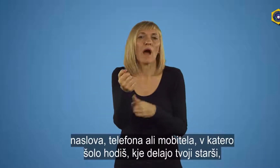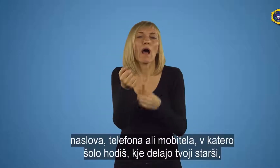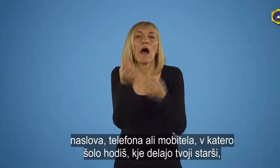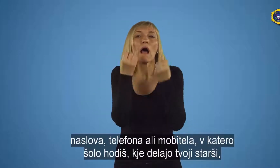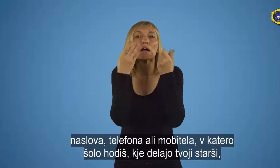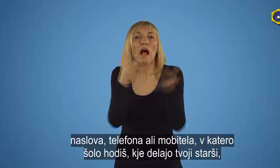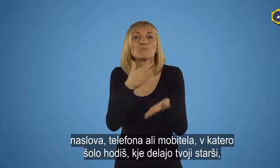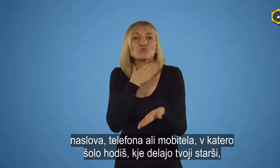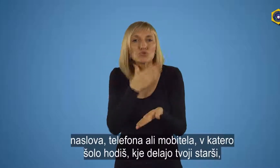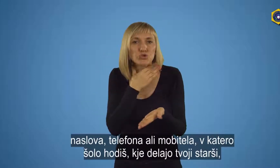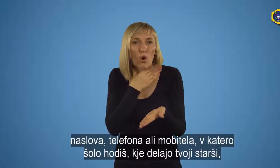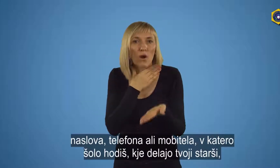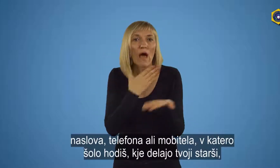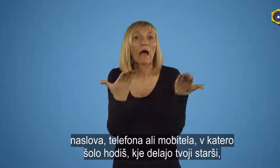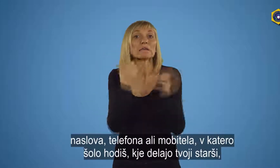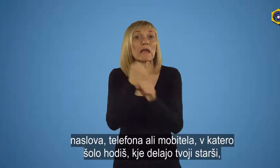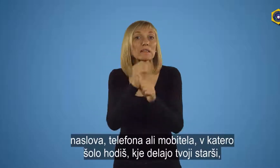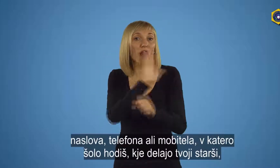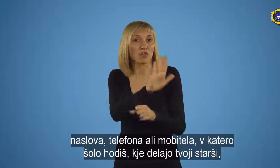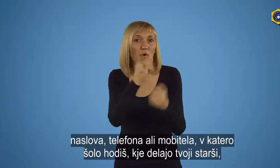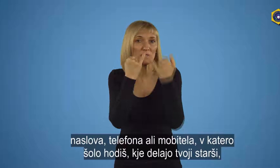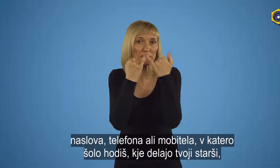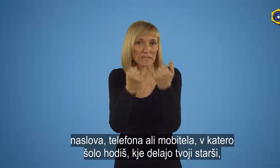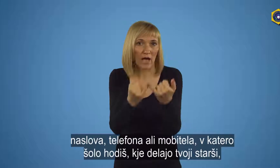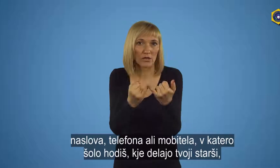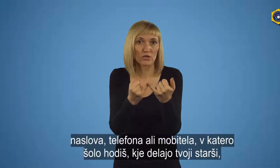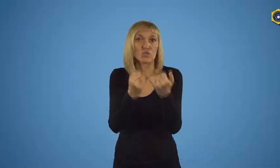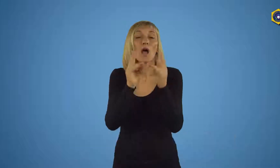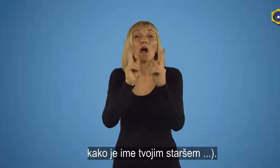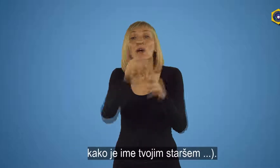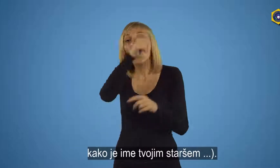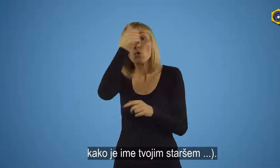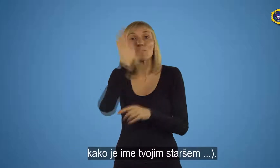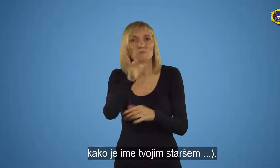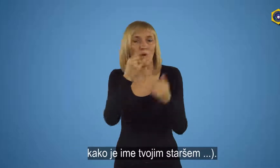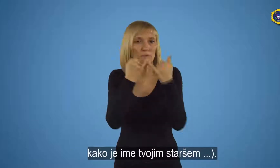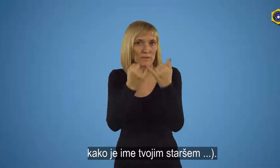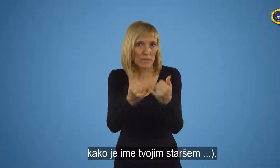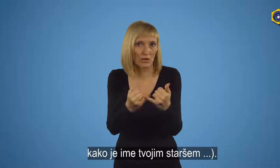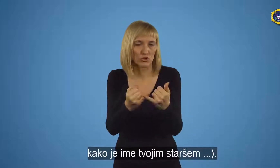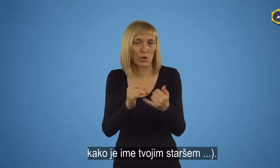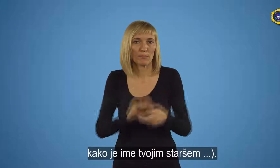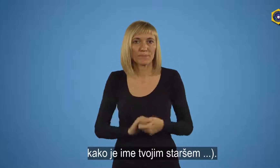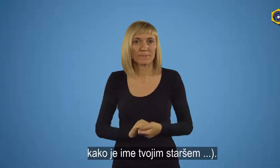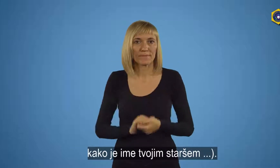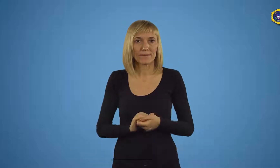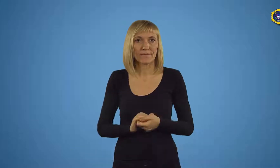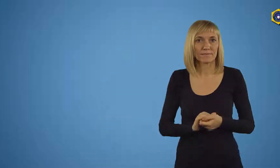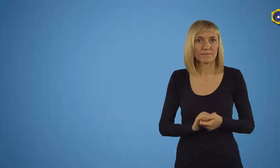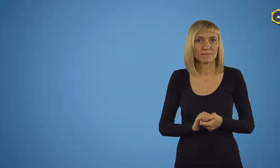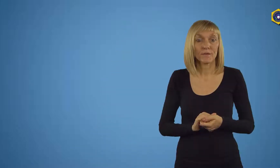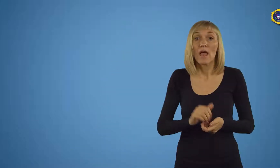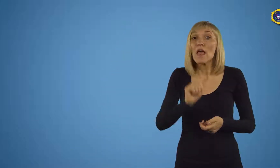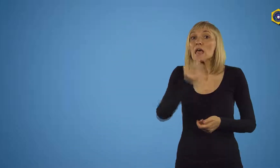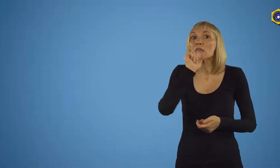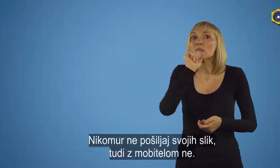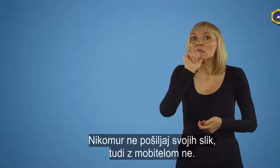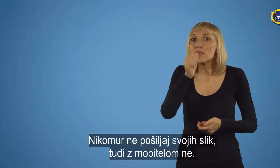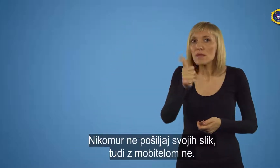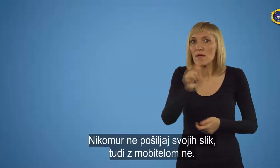mobitela, v katero šolo hodiš, kje delajo tvoji starši, kako je ime tvojim staršem. Nikomur